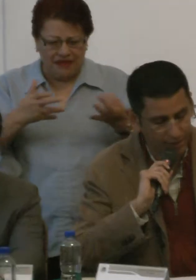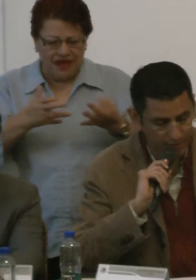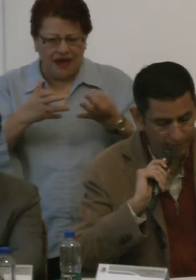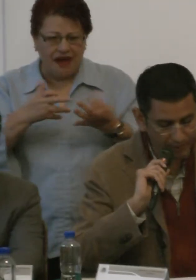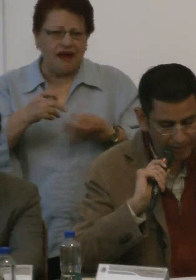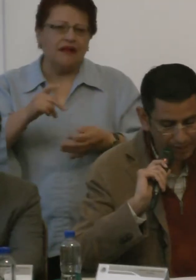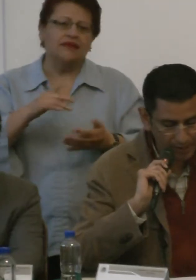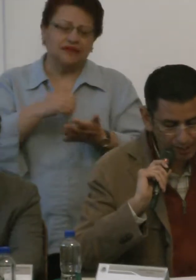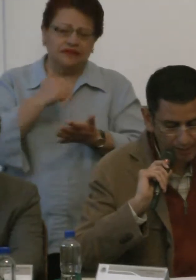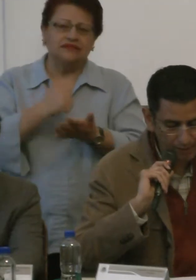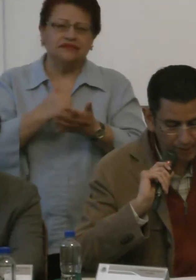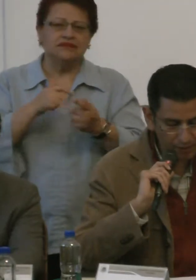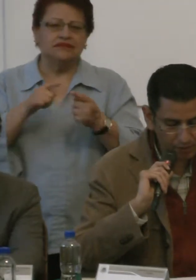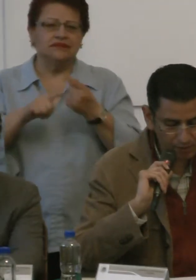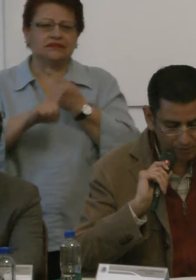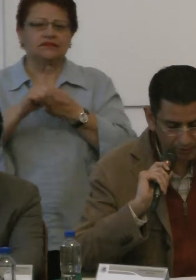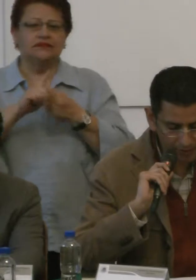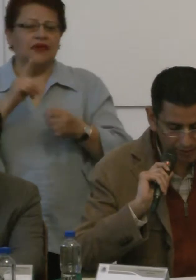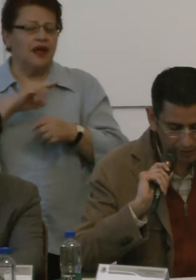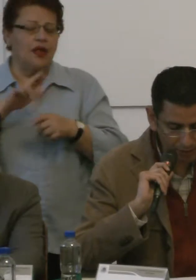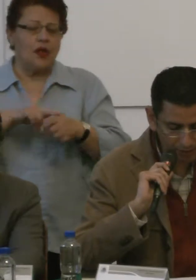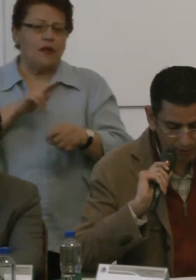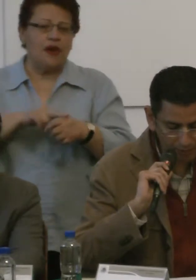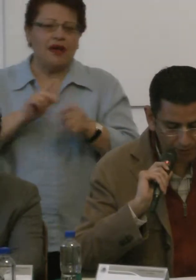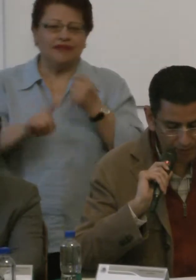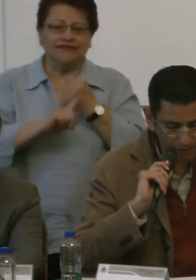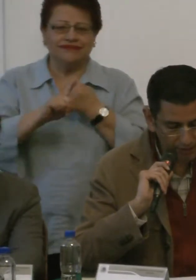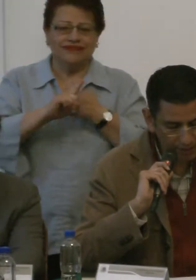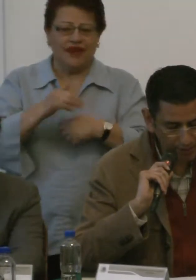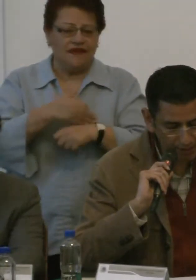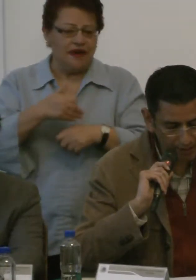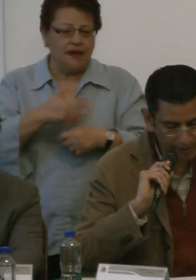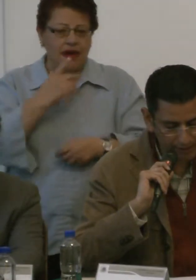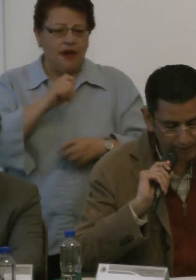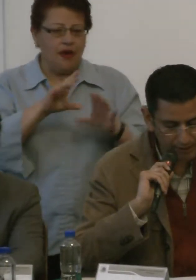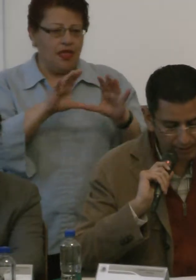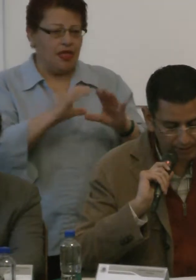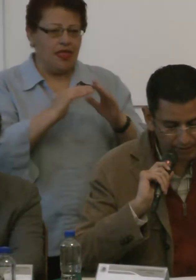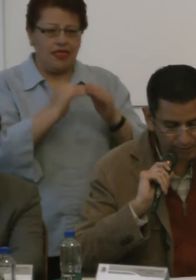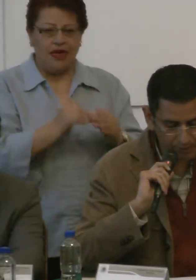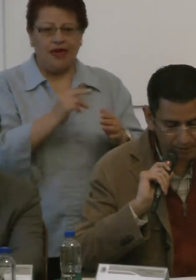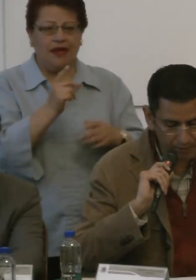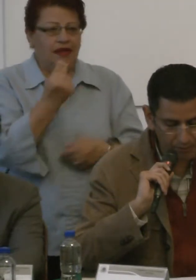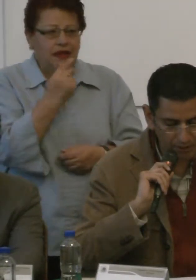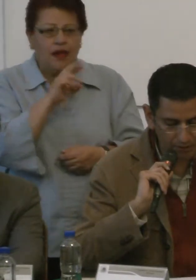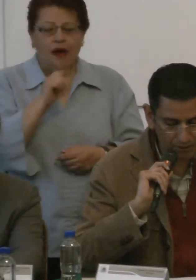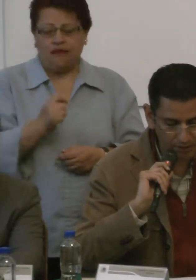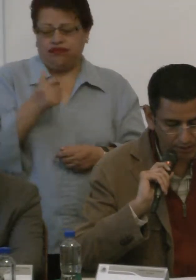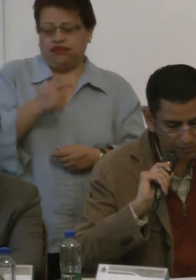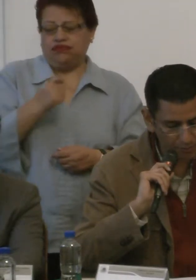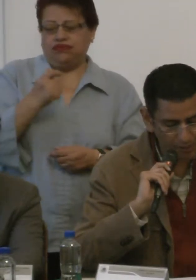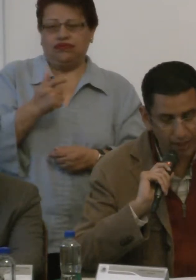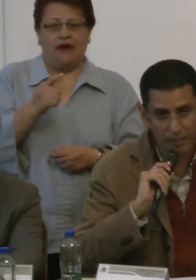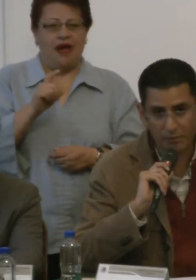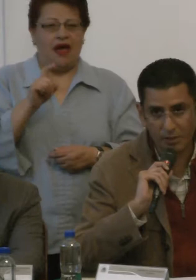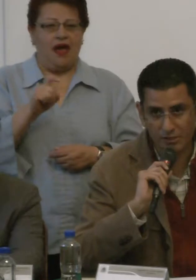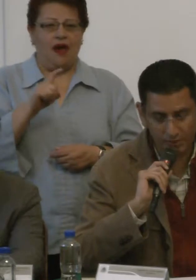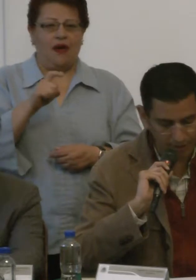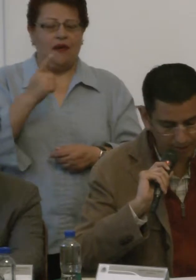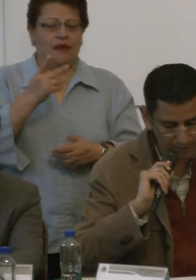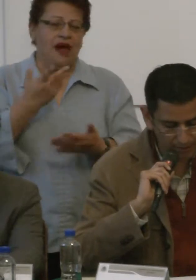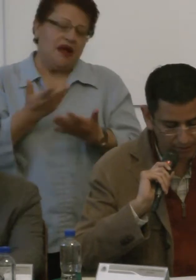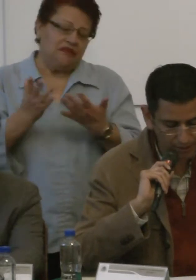la ciudad. La vida común se ve afectada cuando una familia no tiene agua en la cantidad y calidad indispensable para su utilización para las